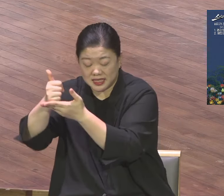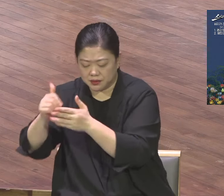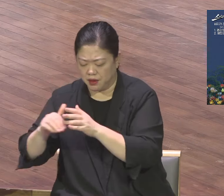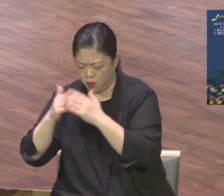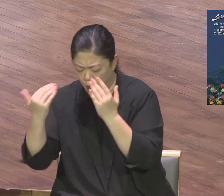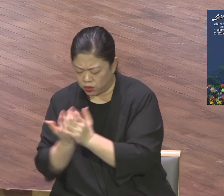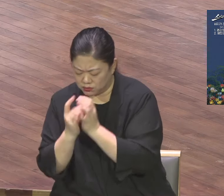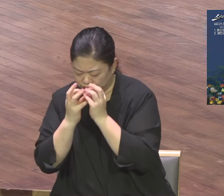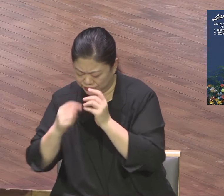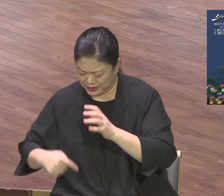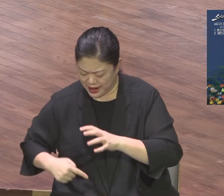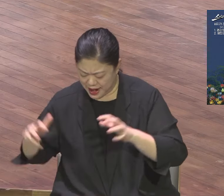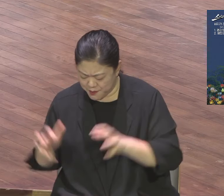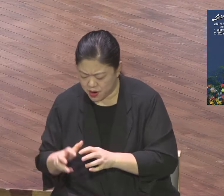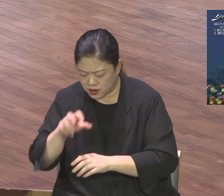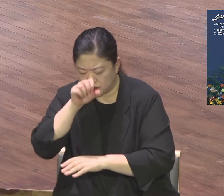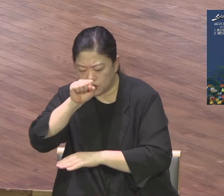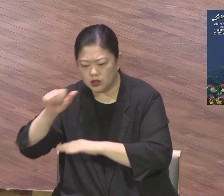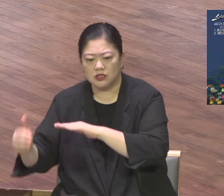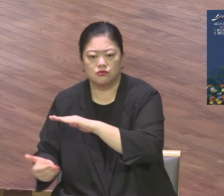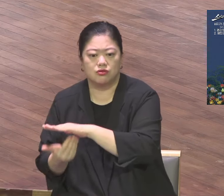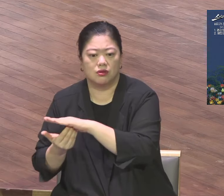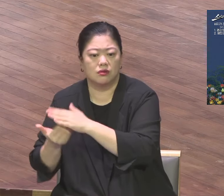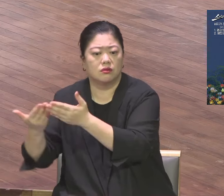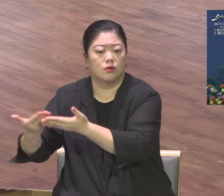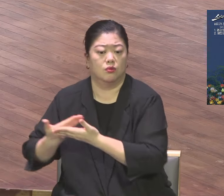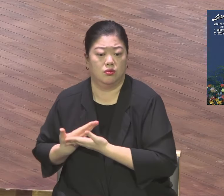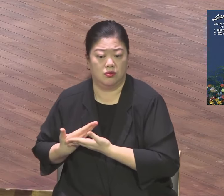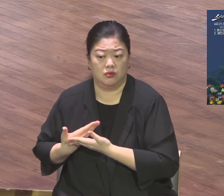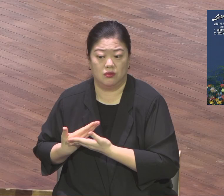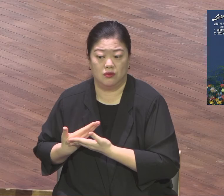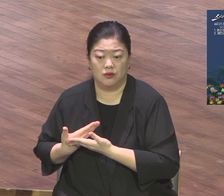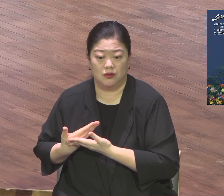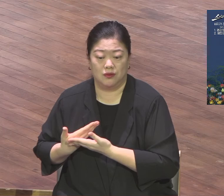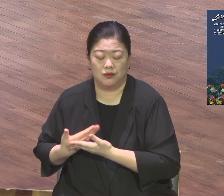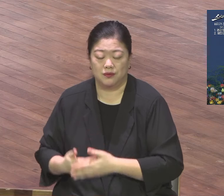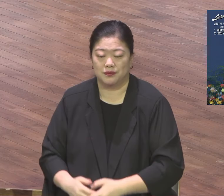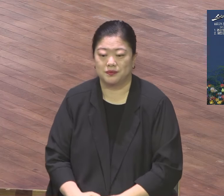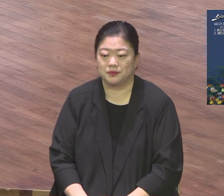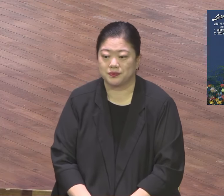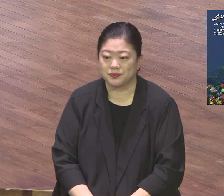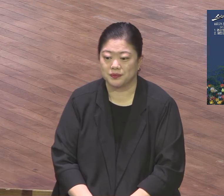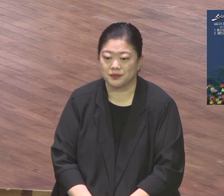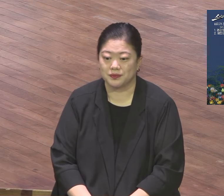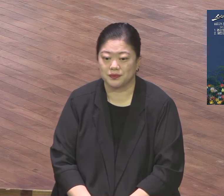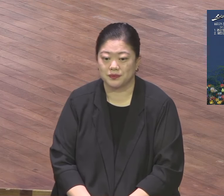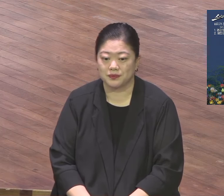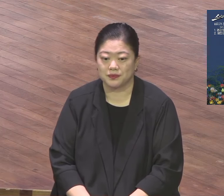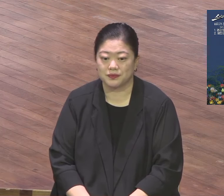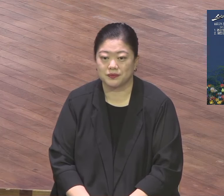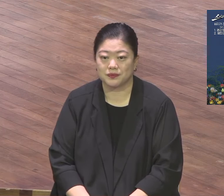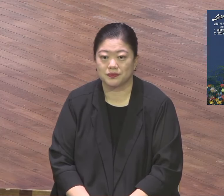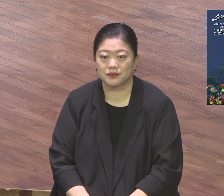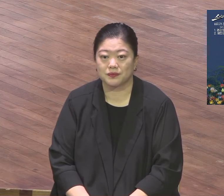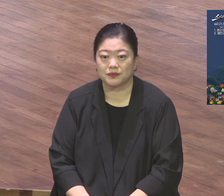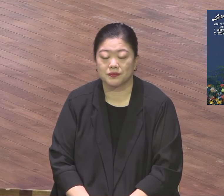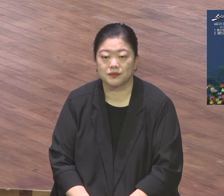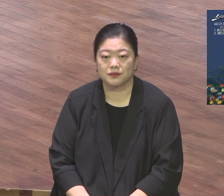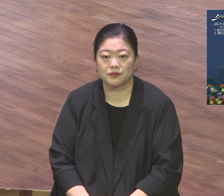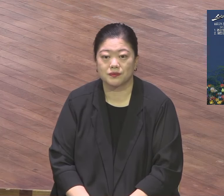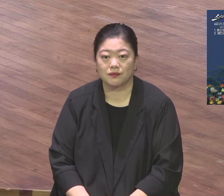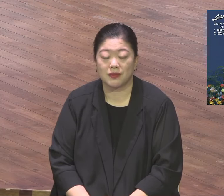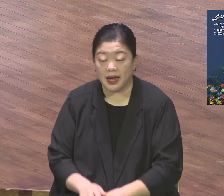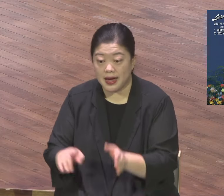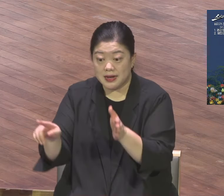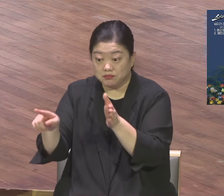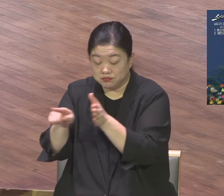그렇습니다. 한마디로 온전한 믿음을 가지고 있는 자는요 심지가 견고한 자예요.